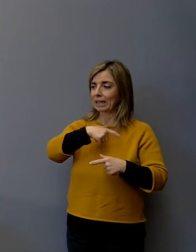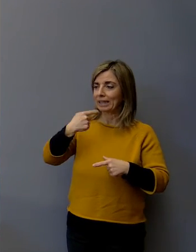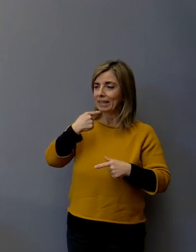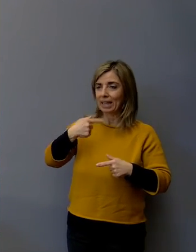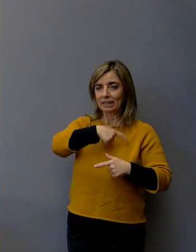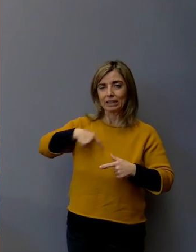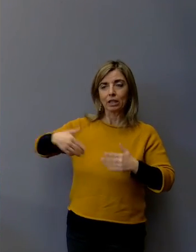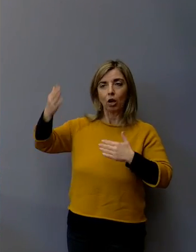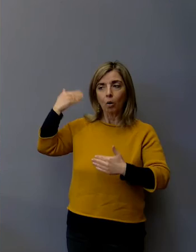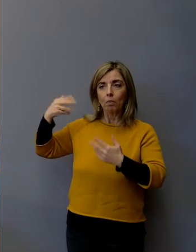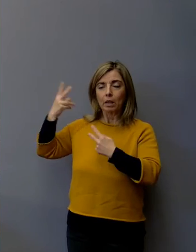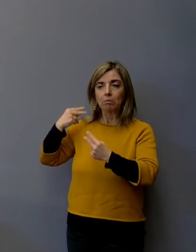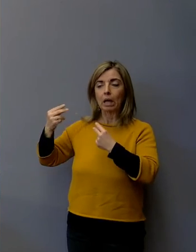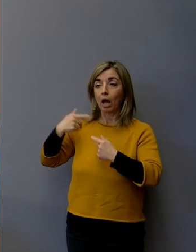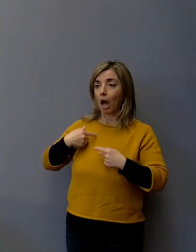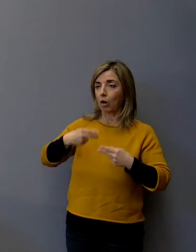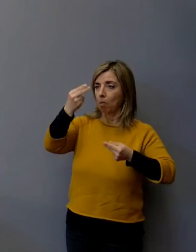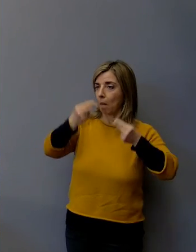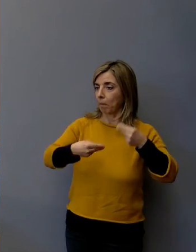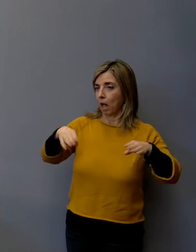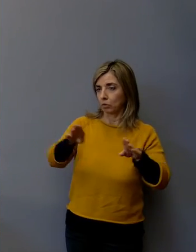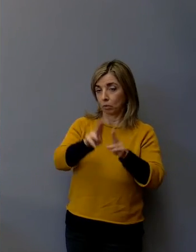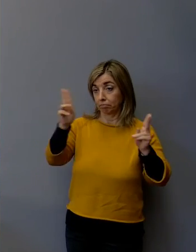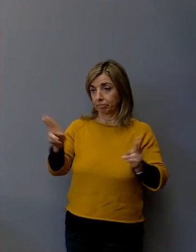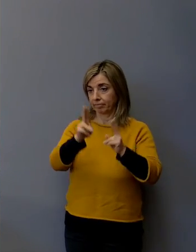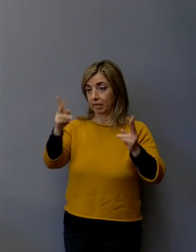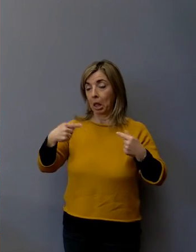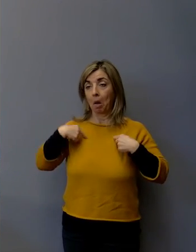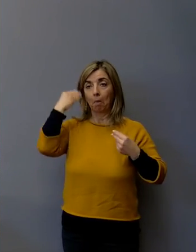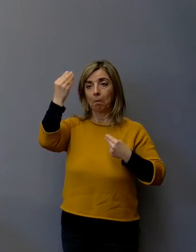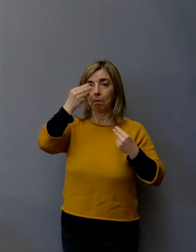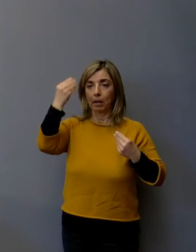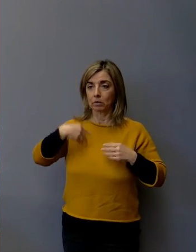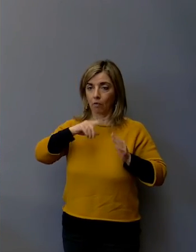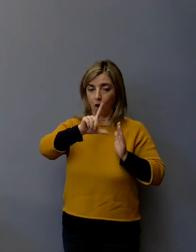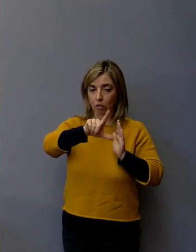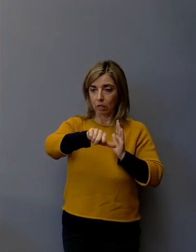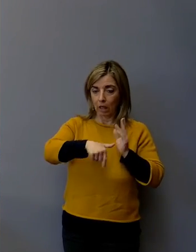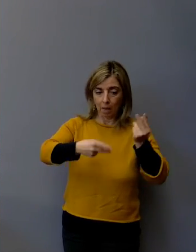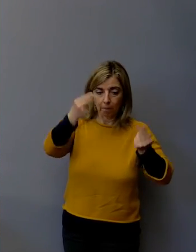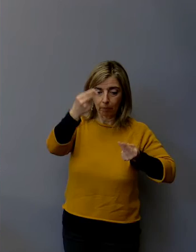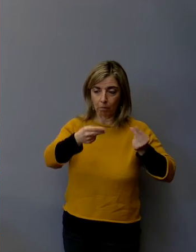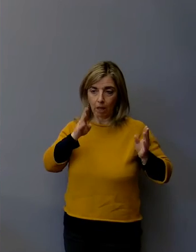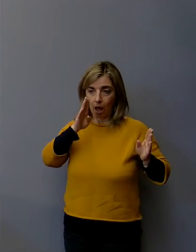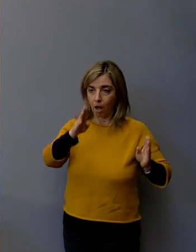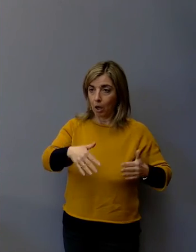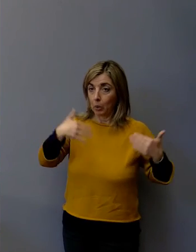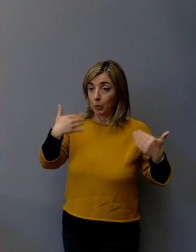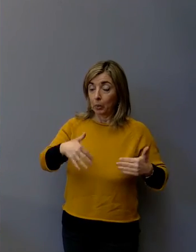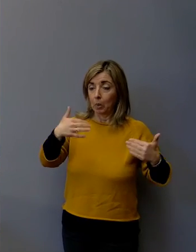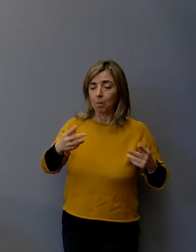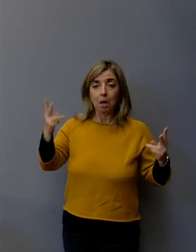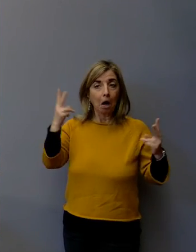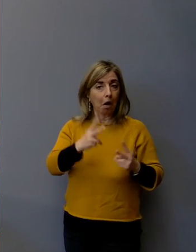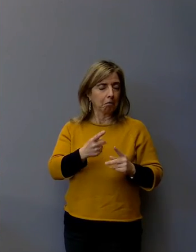bilancio pensavo di dover spendere per metà del mio tempo sul bilancio la realtà è che non ho speso quasi niente gli uffici hanno sempre fatto un lavoro eccezionale